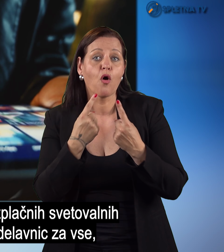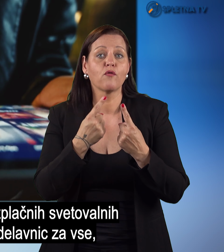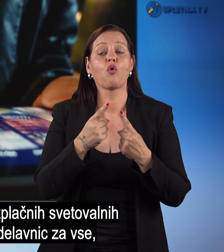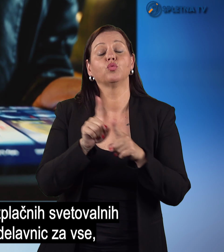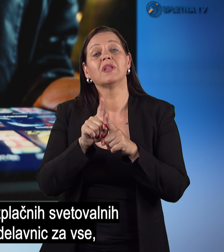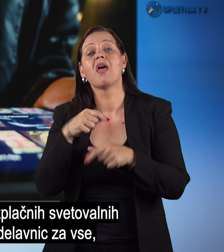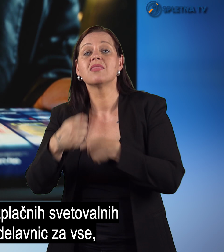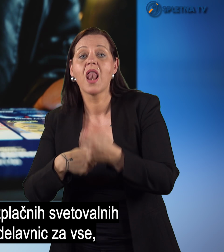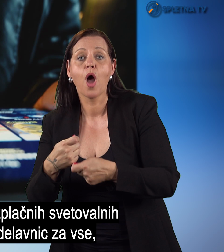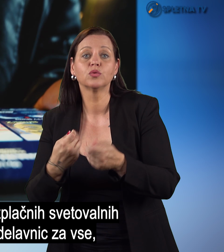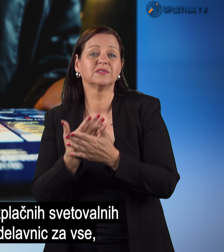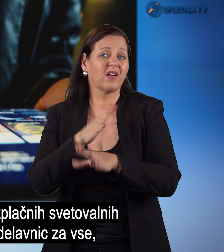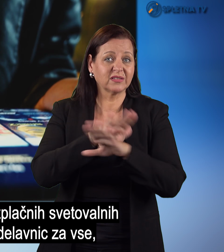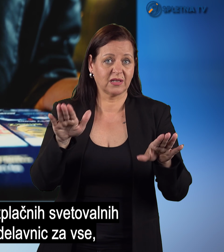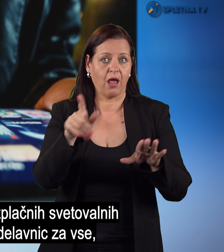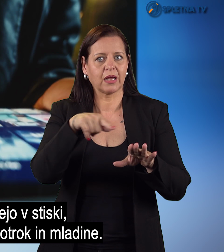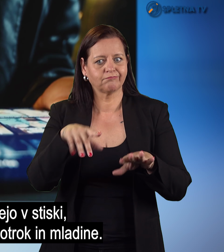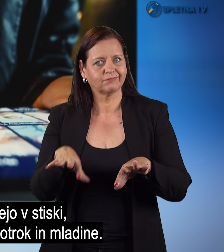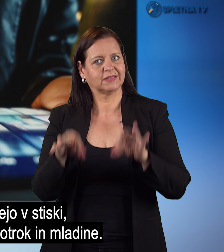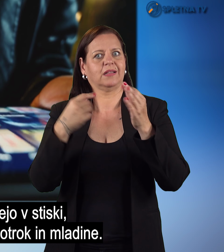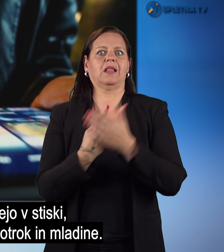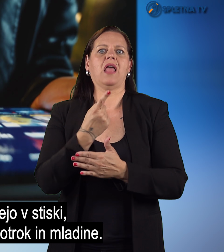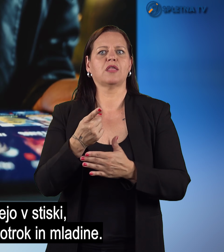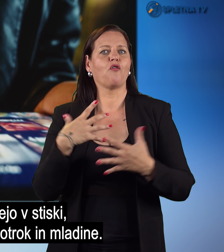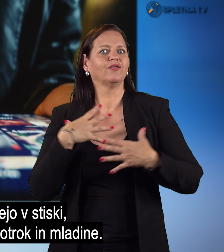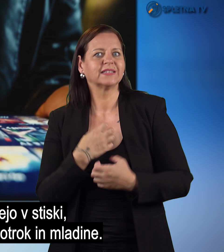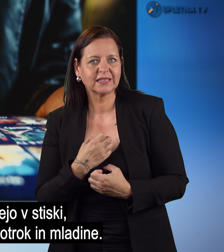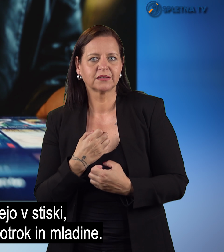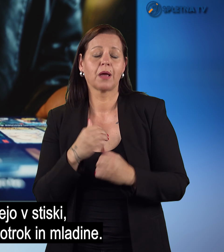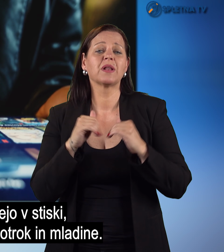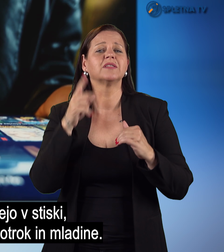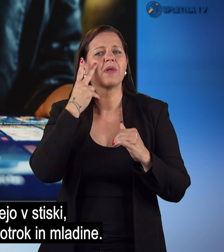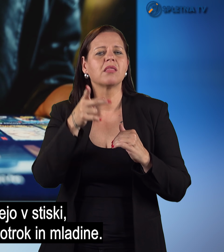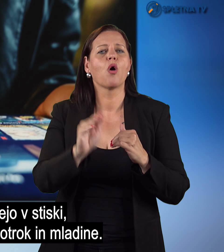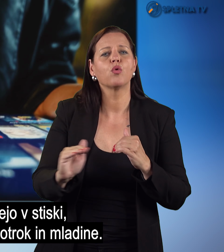se znajdejo v stiski, predvsem glede otrok in mladine.